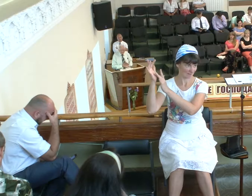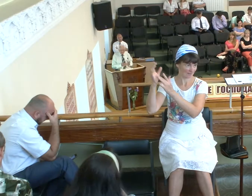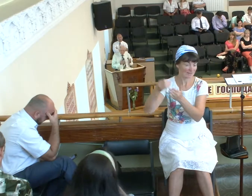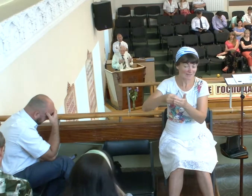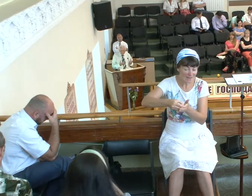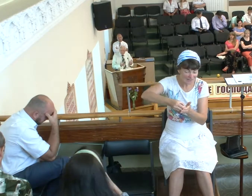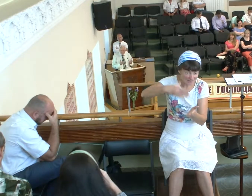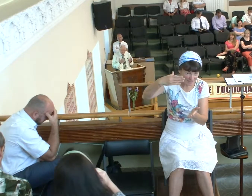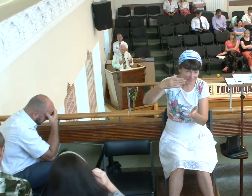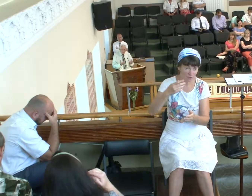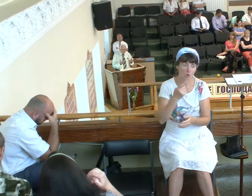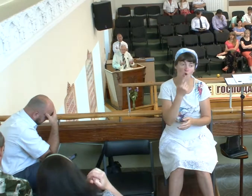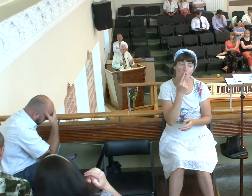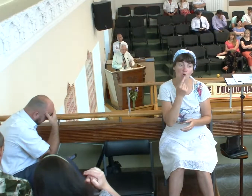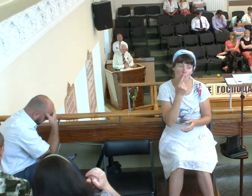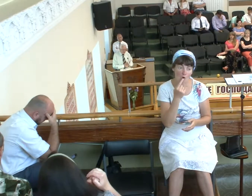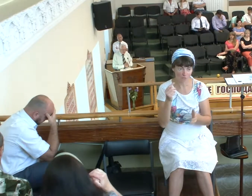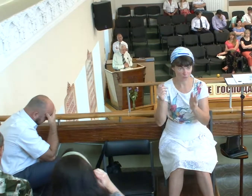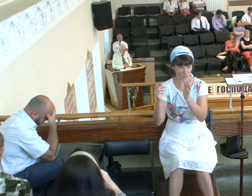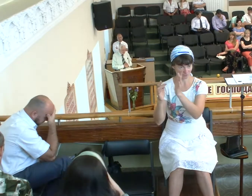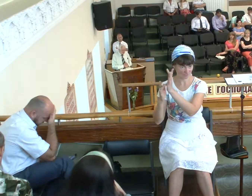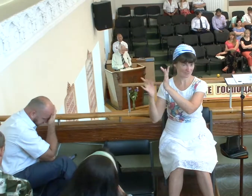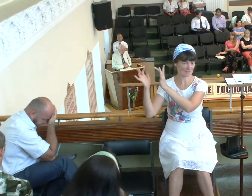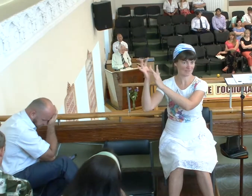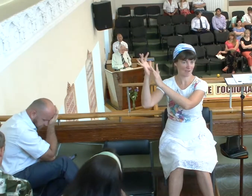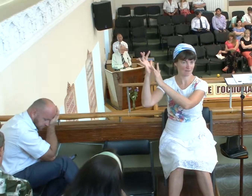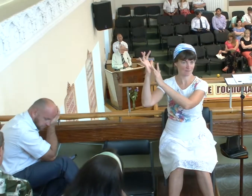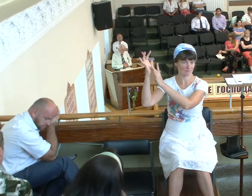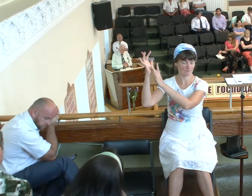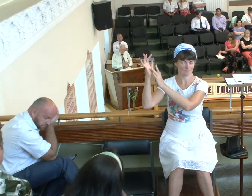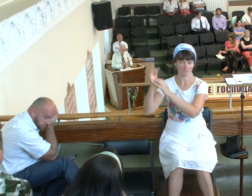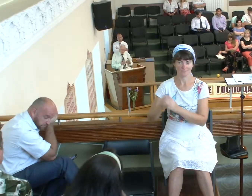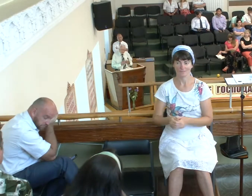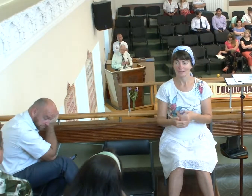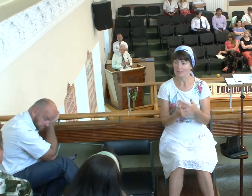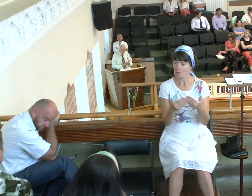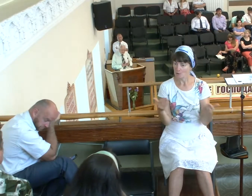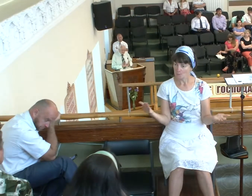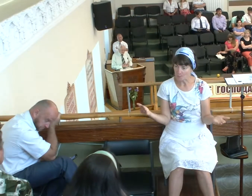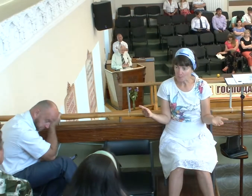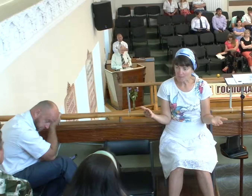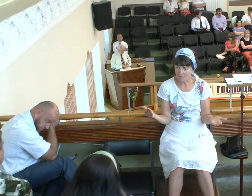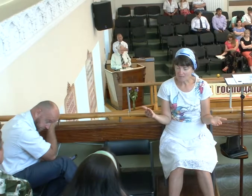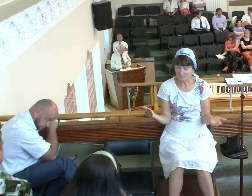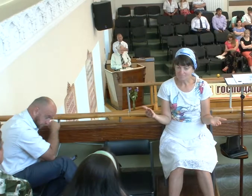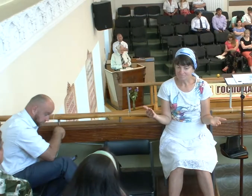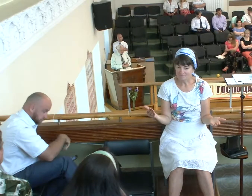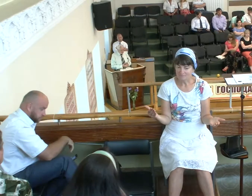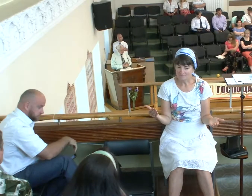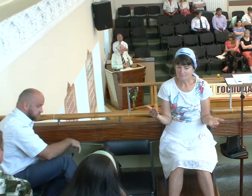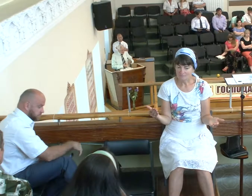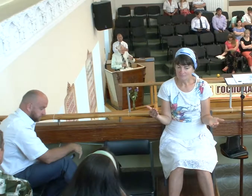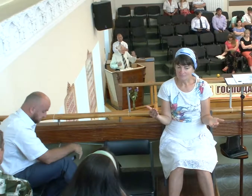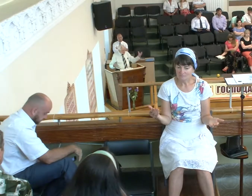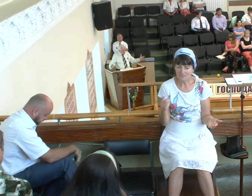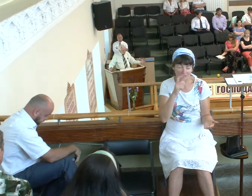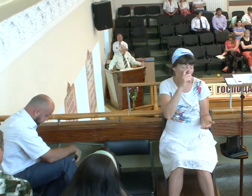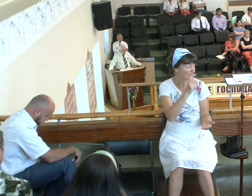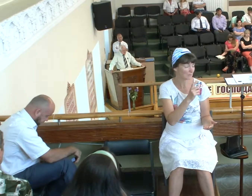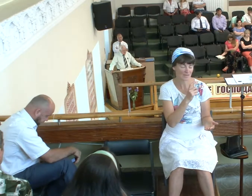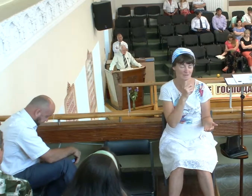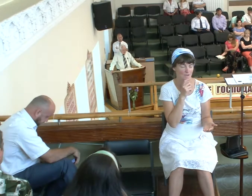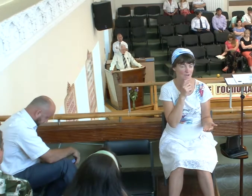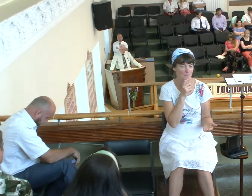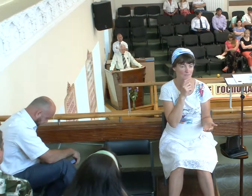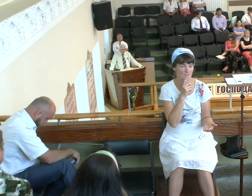сестры, драгоценность крови Христа. Мы порой недооцениваем. Знаете, участвуя в